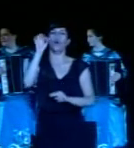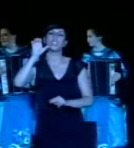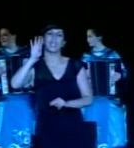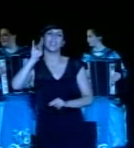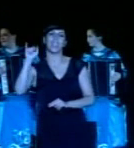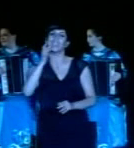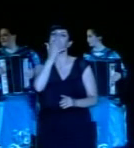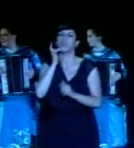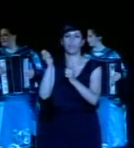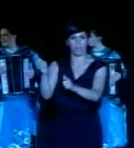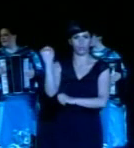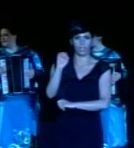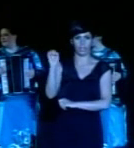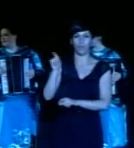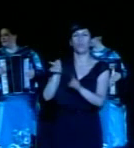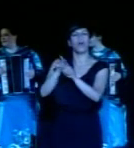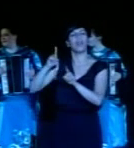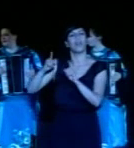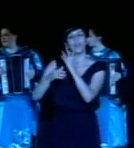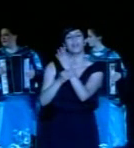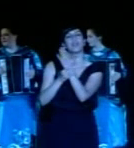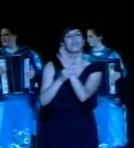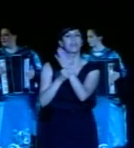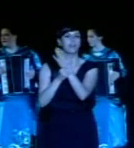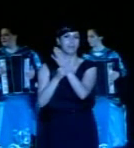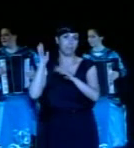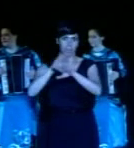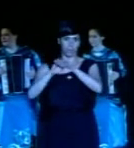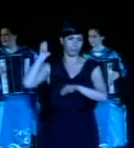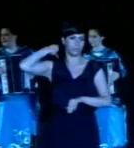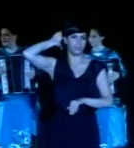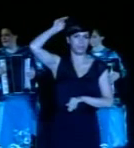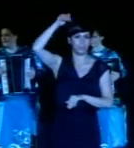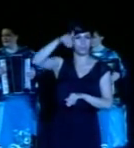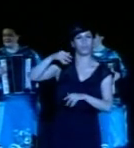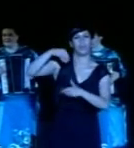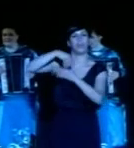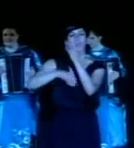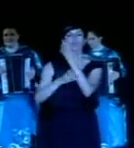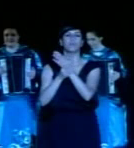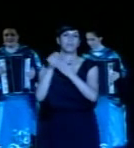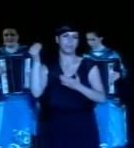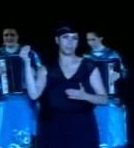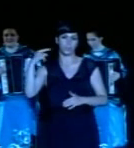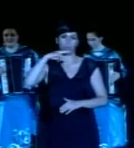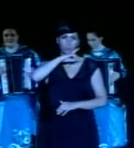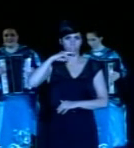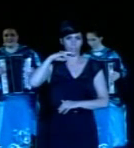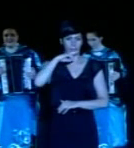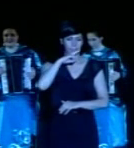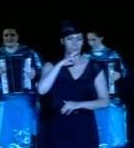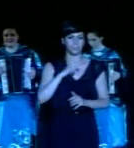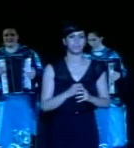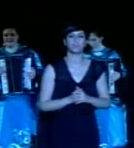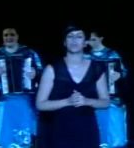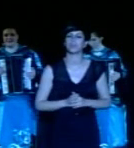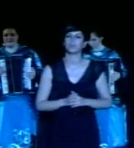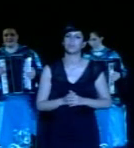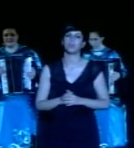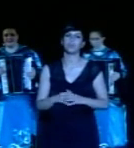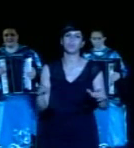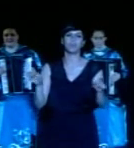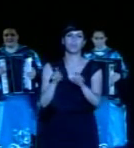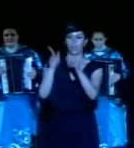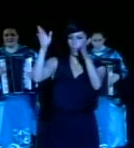dicho, que es una de las repúblicas de la Federación Rusa del Cáucaso Norte Occidental. Entonces, son